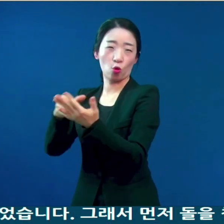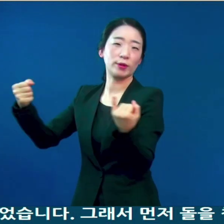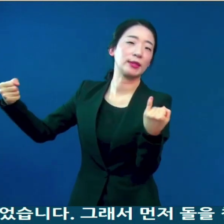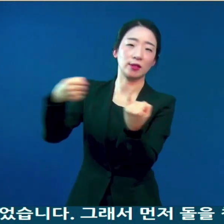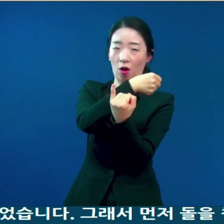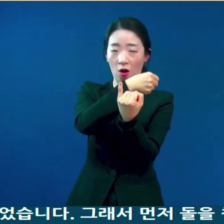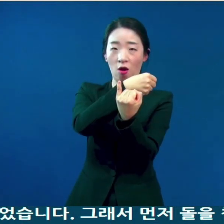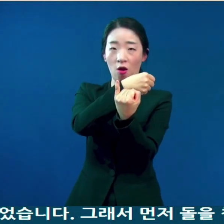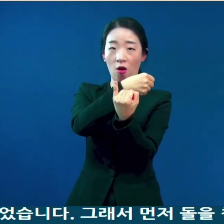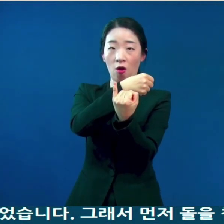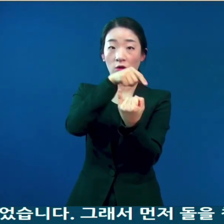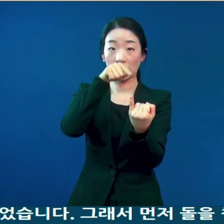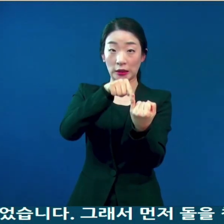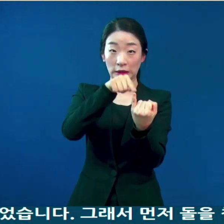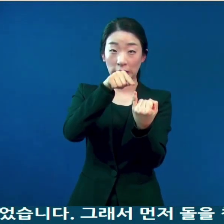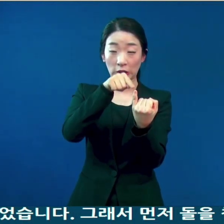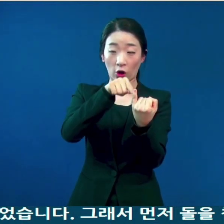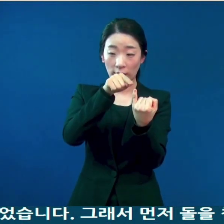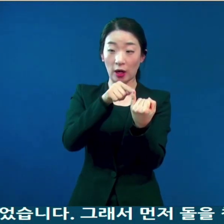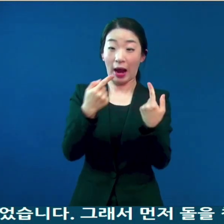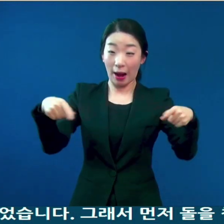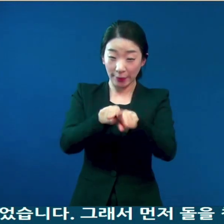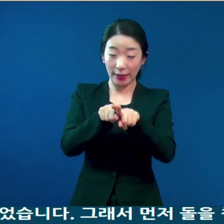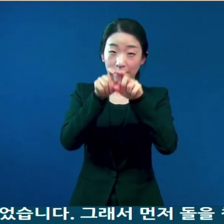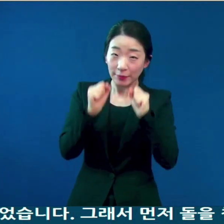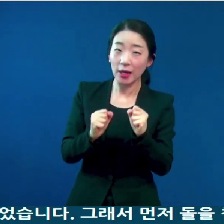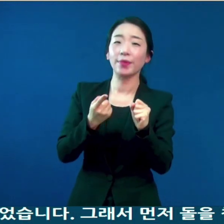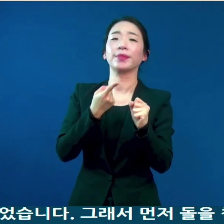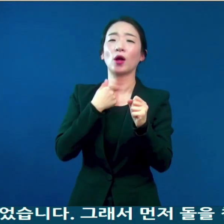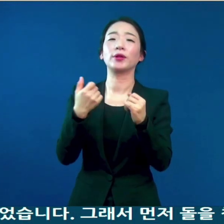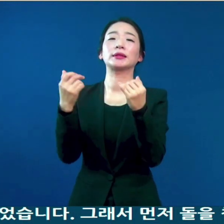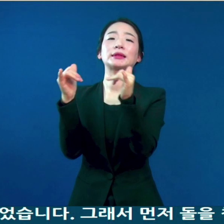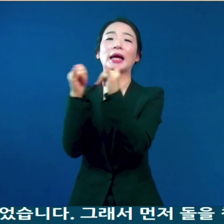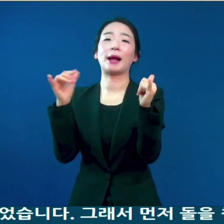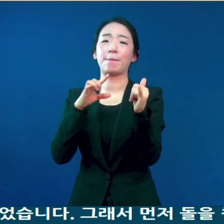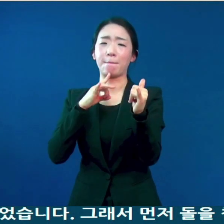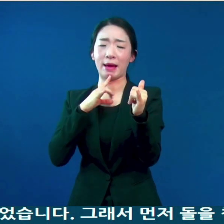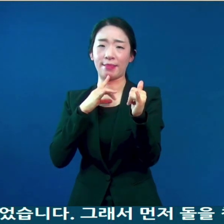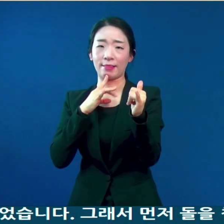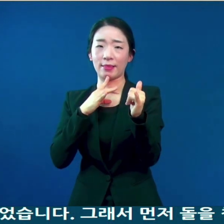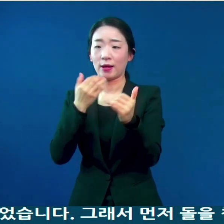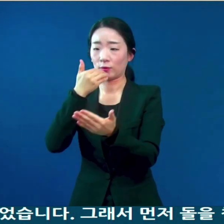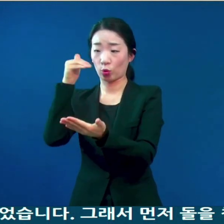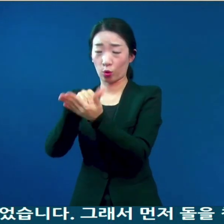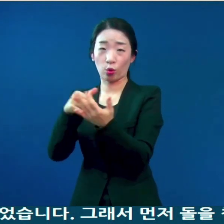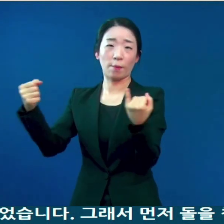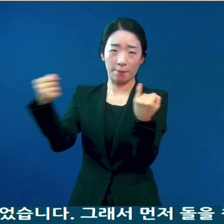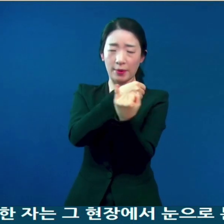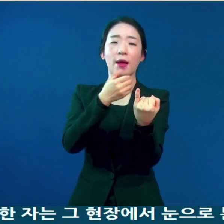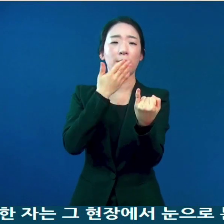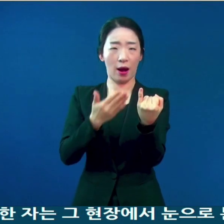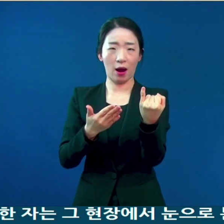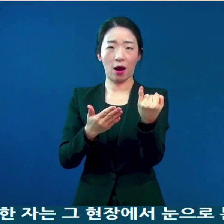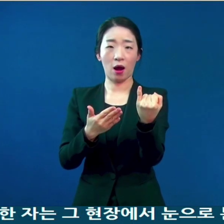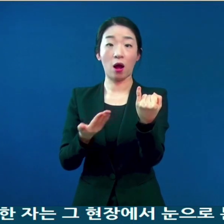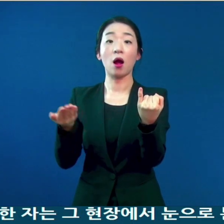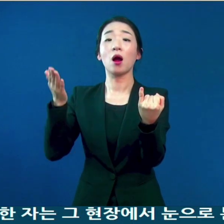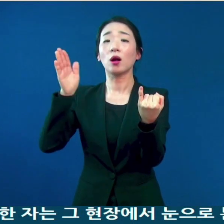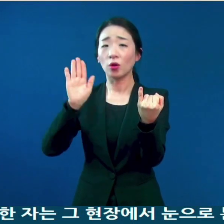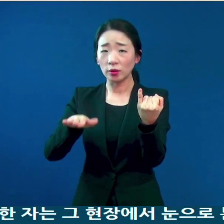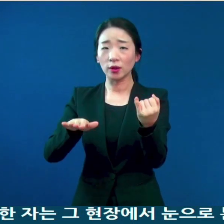그 자리에 있었던 사람 먼저 치라는 것이죠. 오늘 정황상 그런 자리에 있었던 사람은